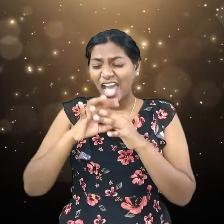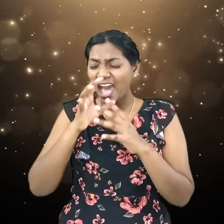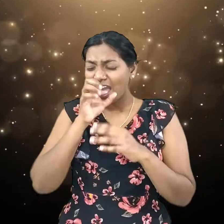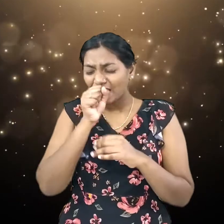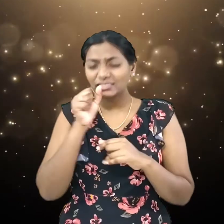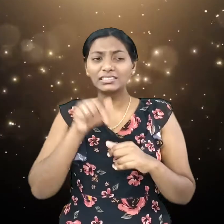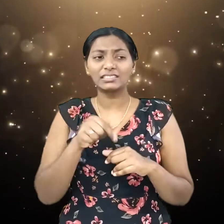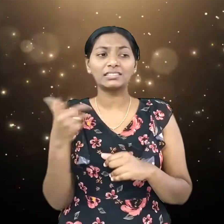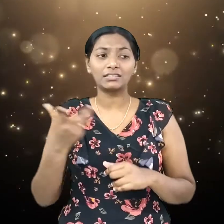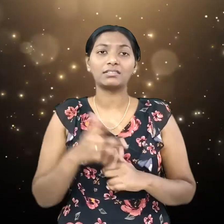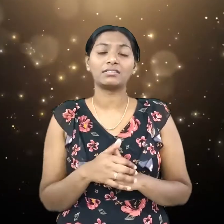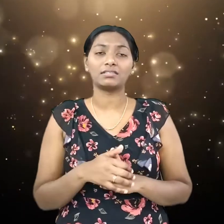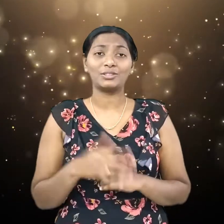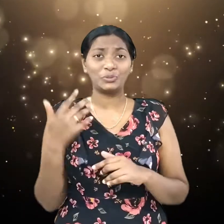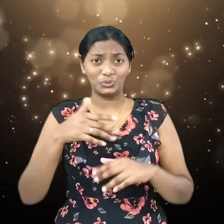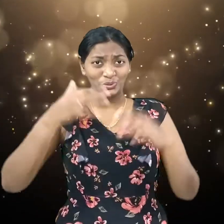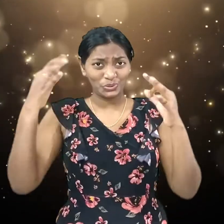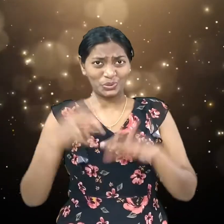है? शुरुआत से,